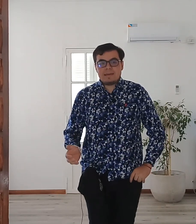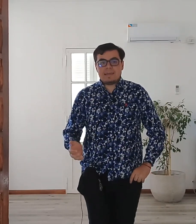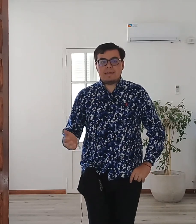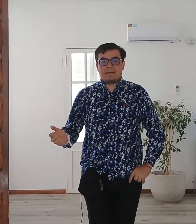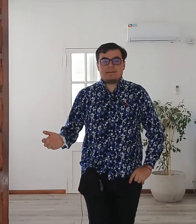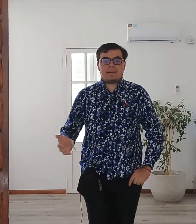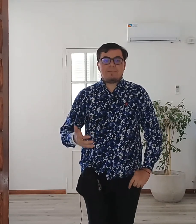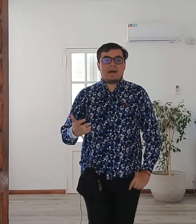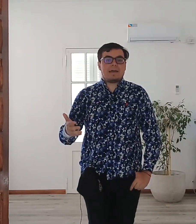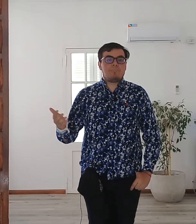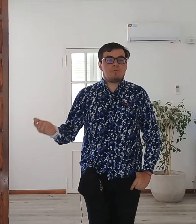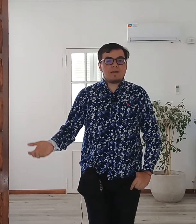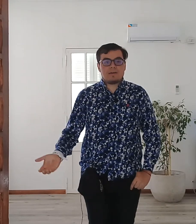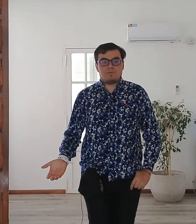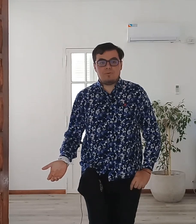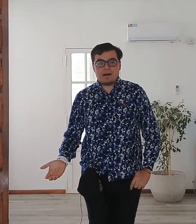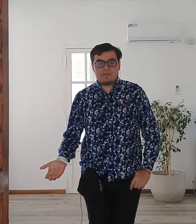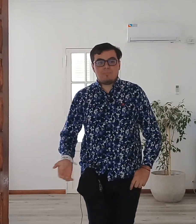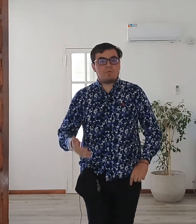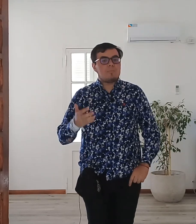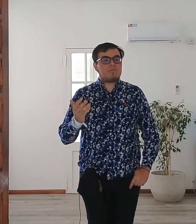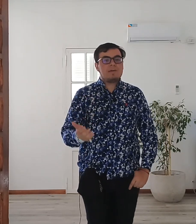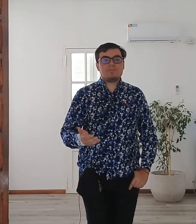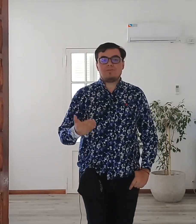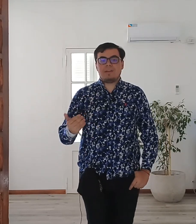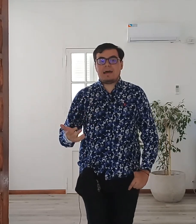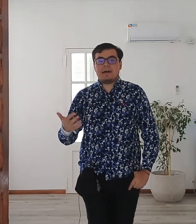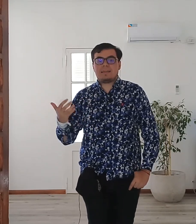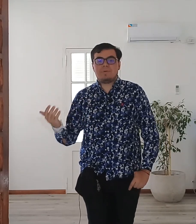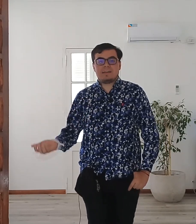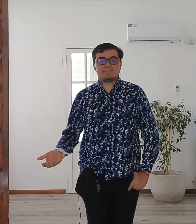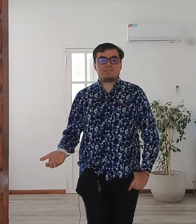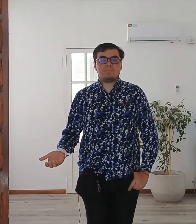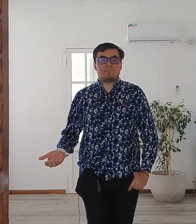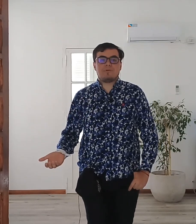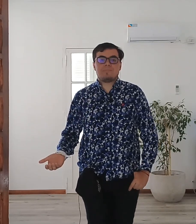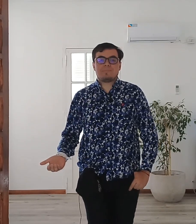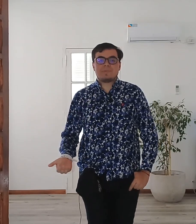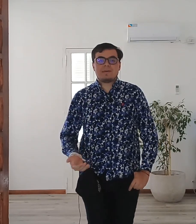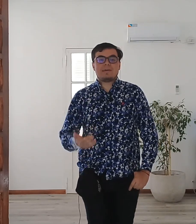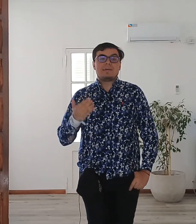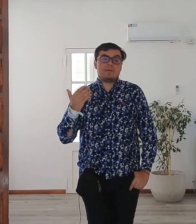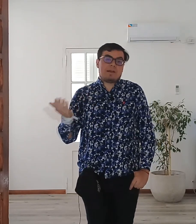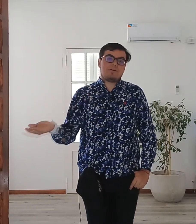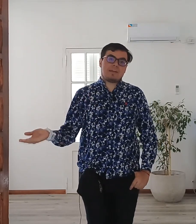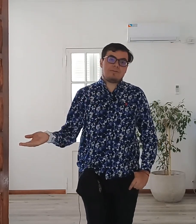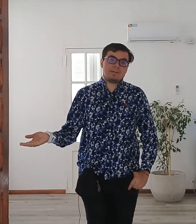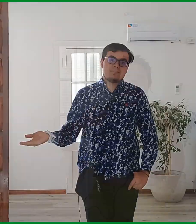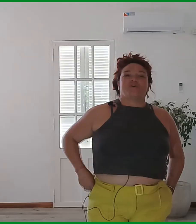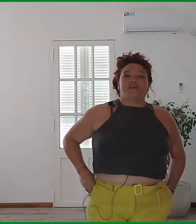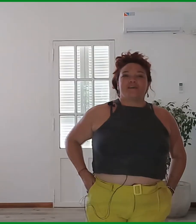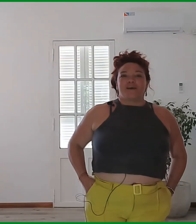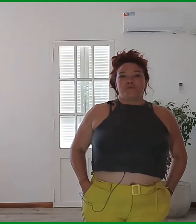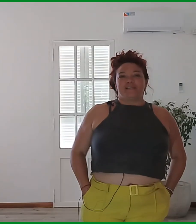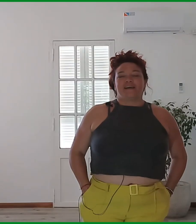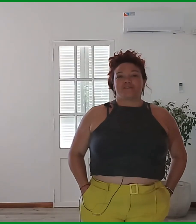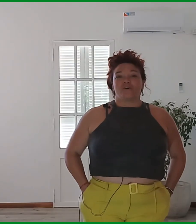y la imagen pública de un lugar, promoviendo la criminalización del mismo. ¿Y para los creadores? Soy Agustina